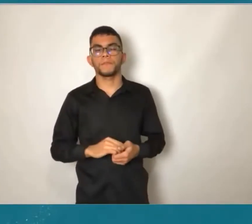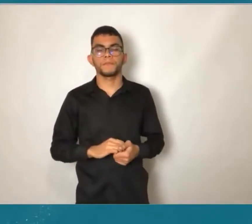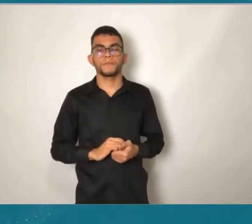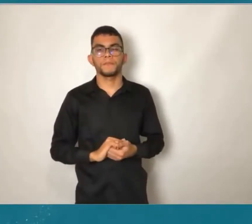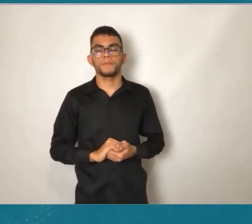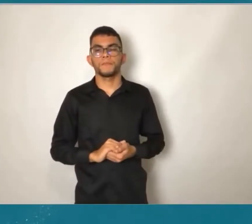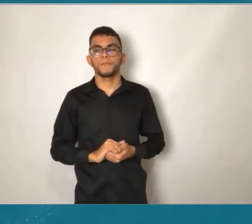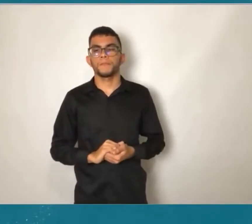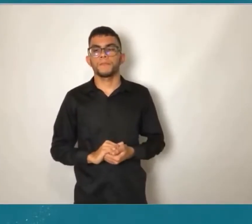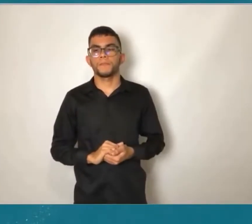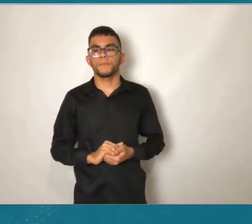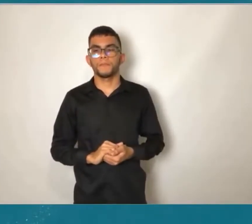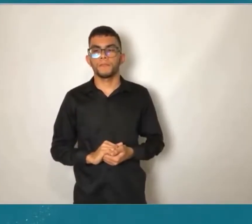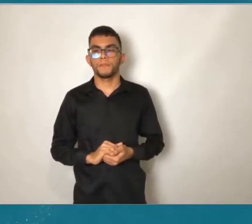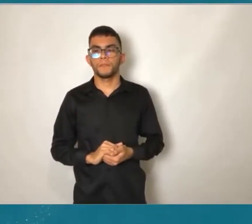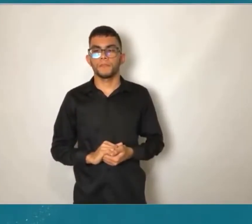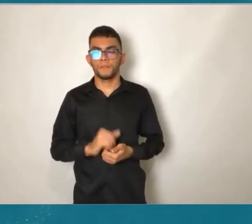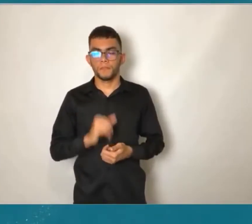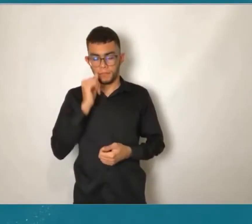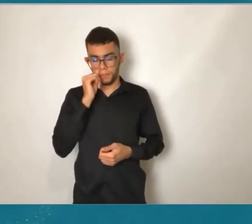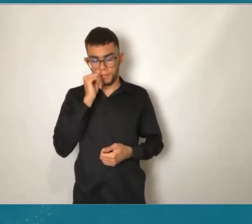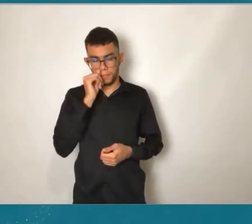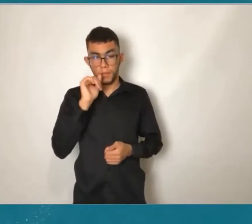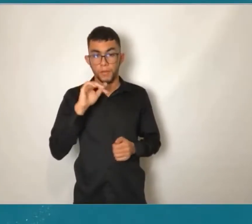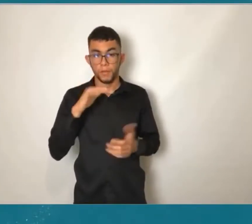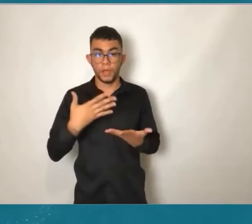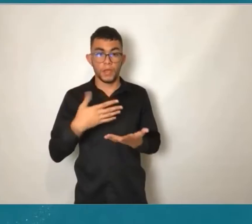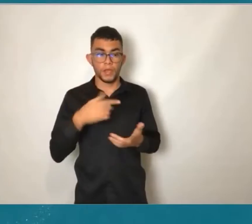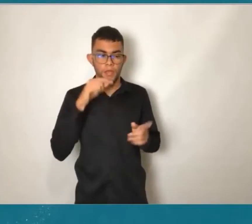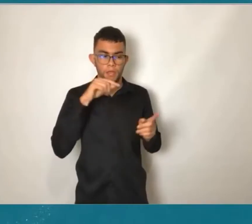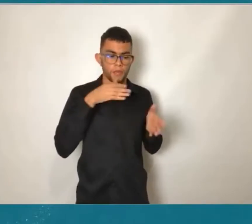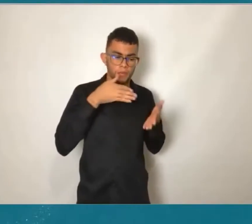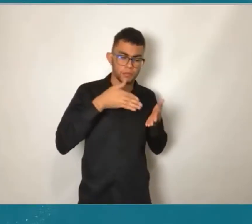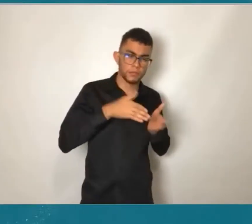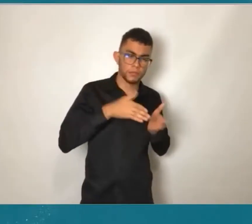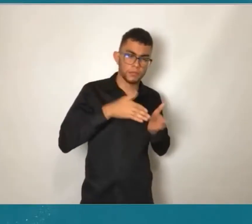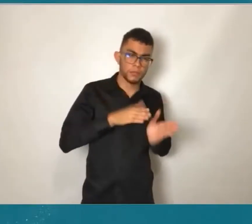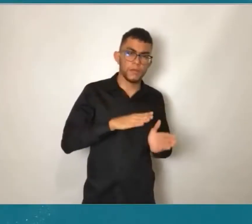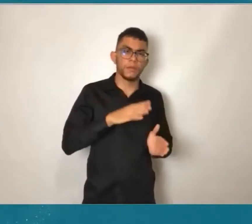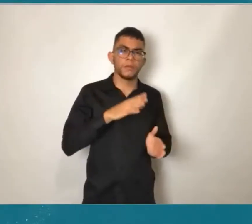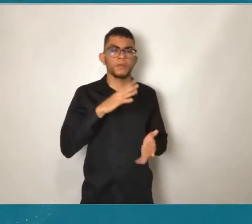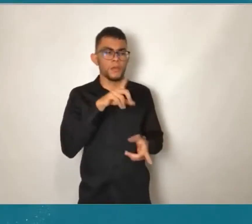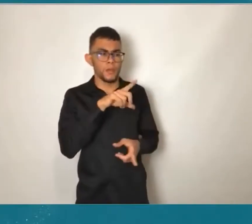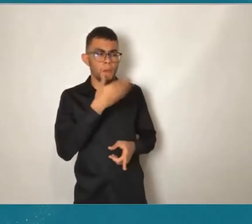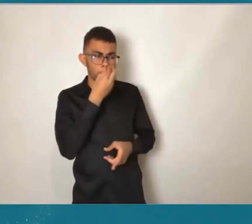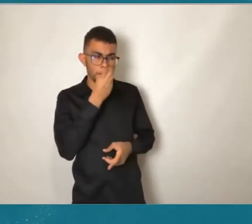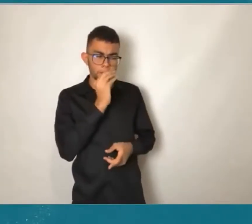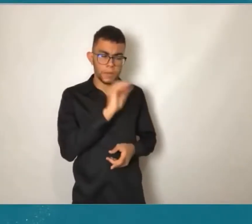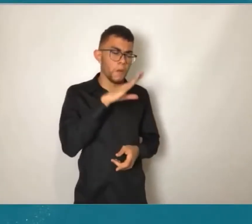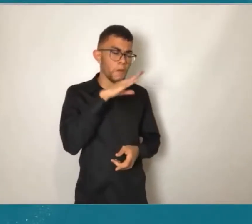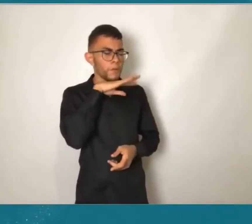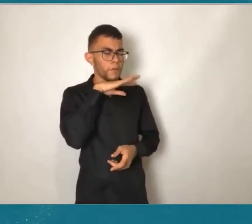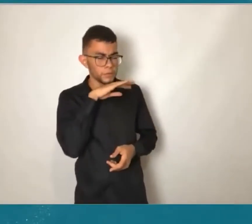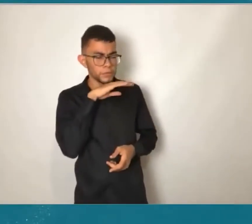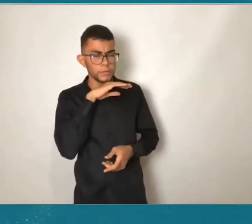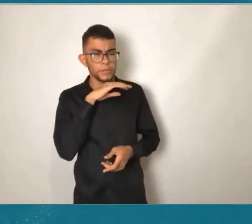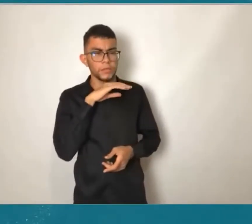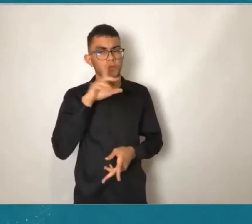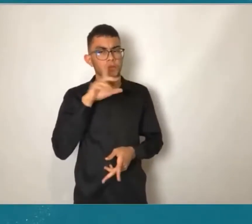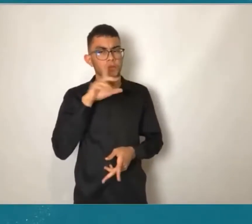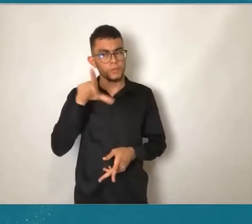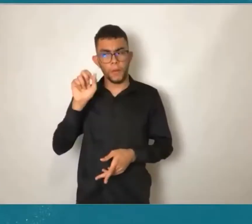despreocupado, né, com a vontade de Deus, com tudo isso que está acontecendo, irmão, você pode viver. Quando o Senhor voltar, se você